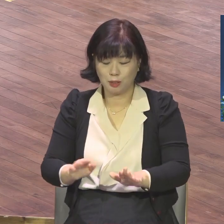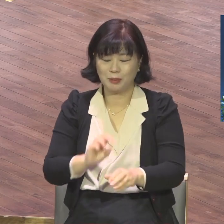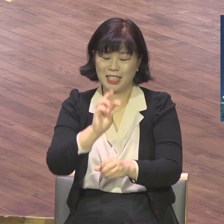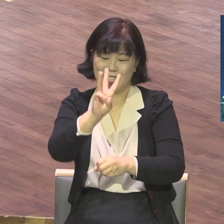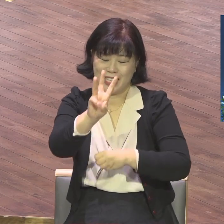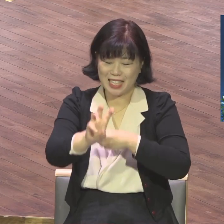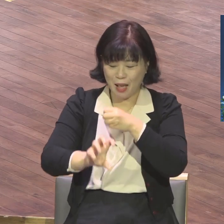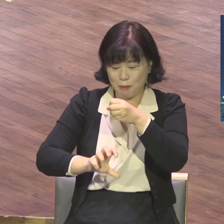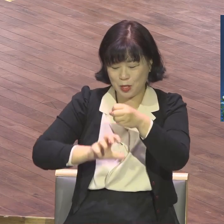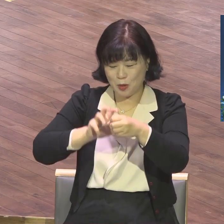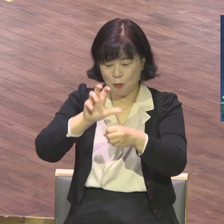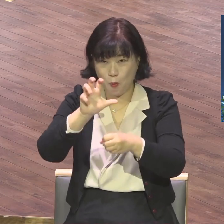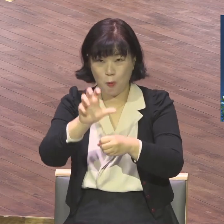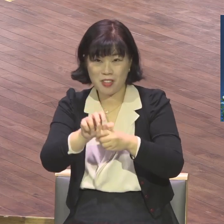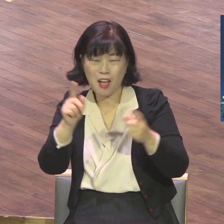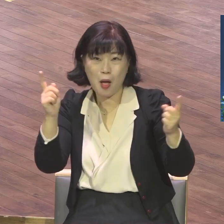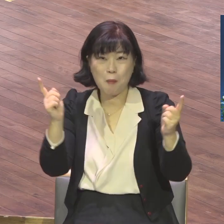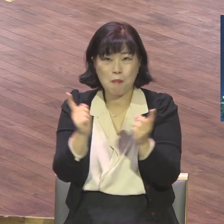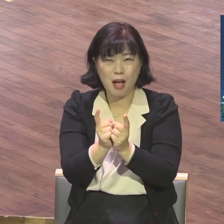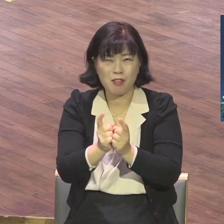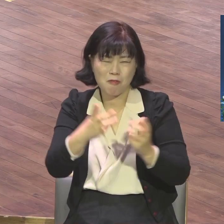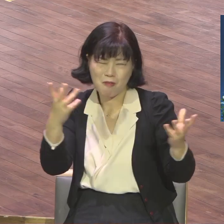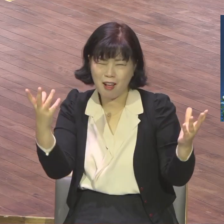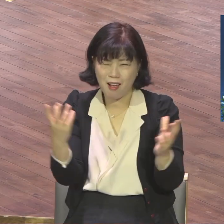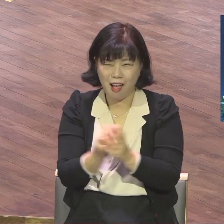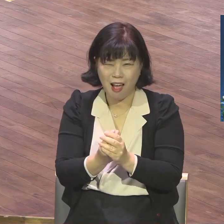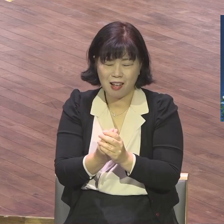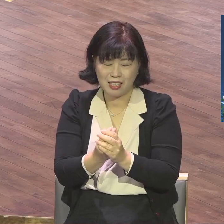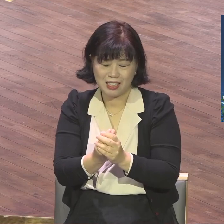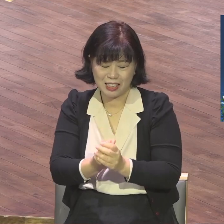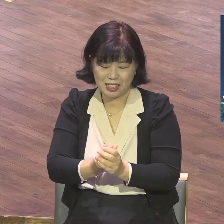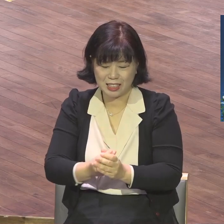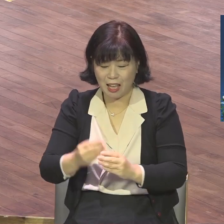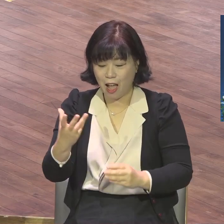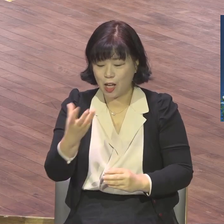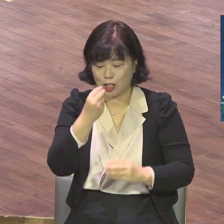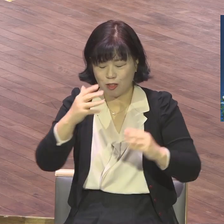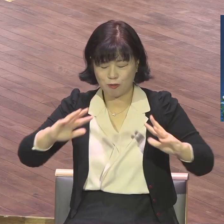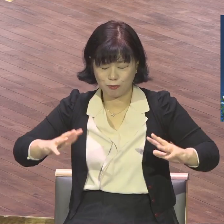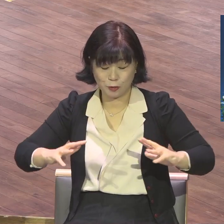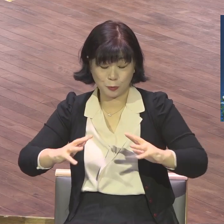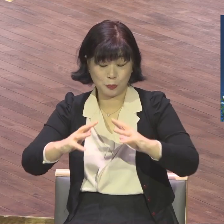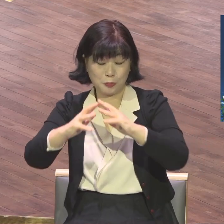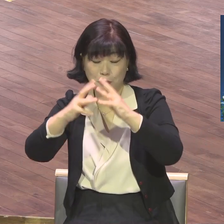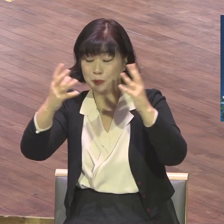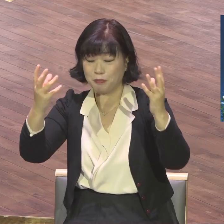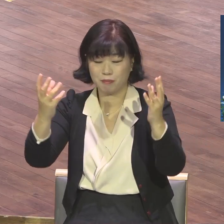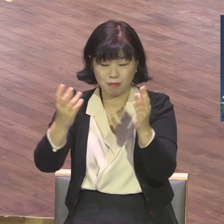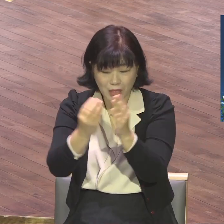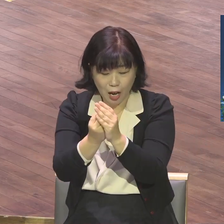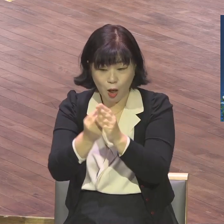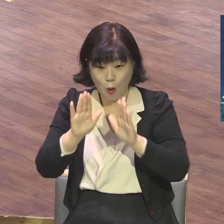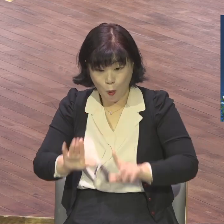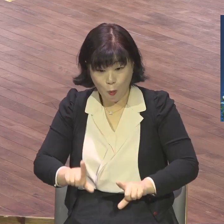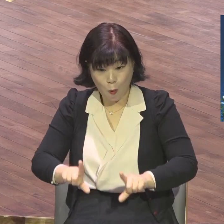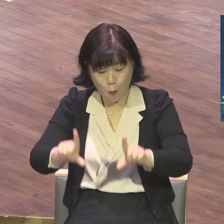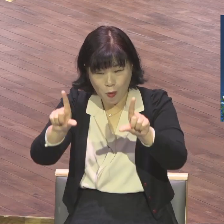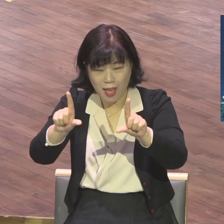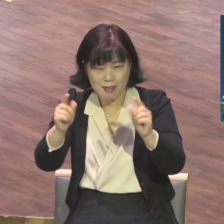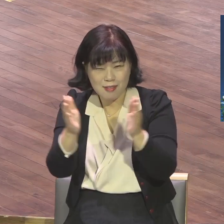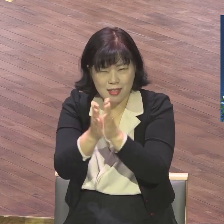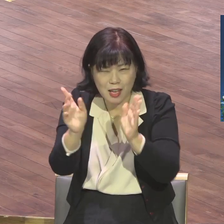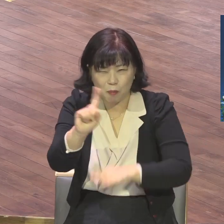이제 헌당해서 하는 게 다 드리고 올해부터는 본격적으로 이 교회 창립 의미, 하나님 주신